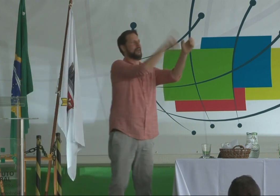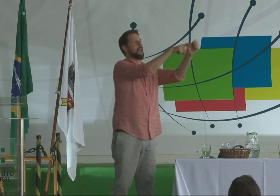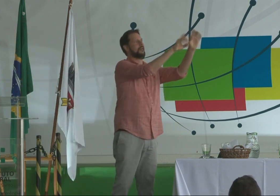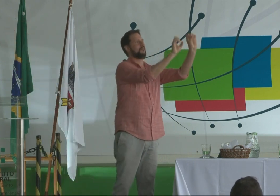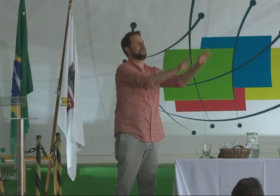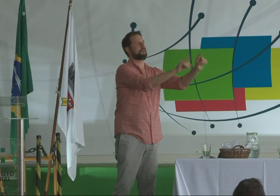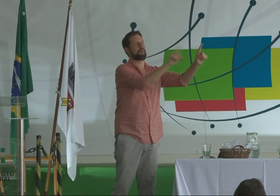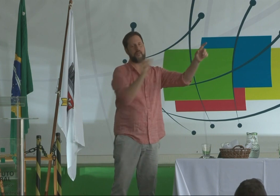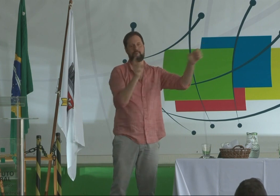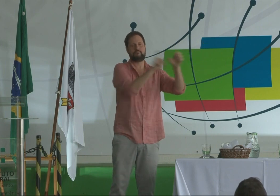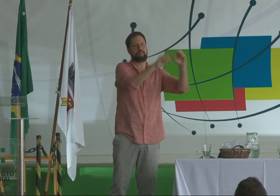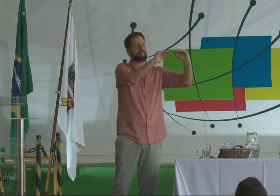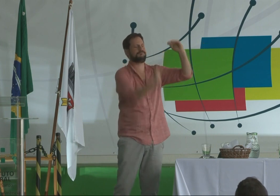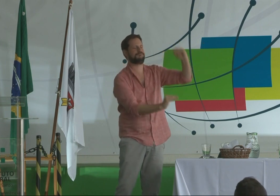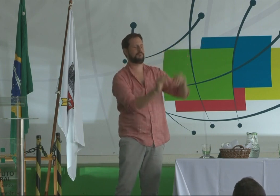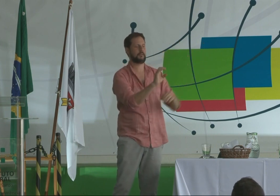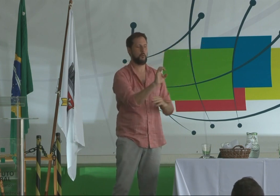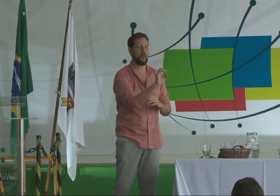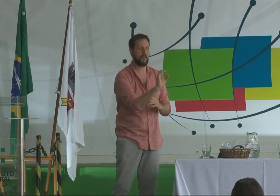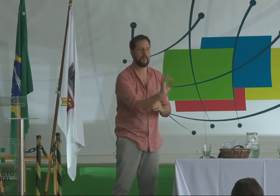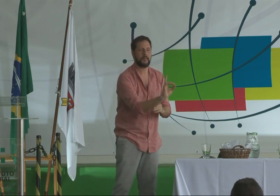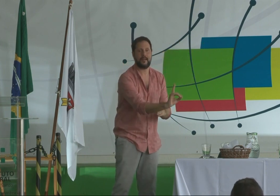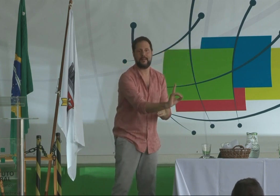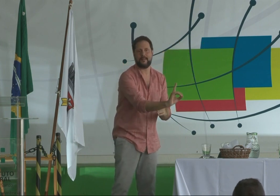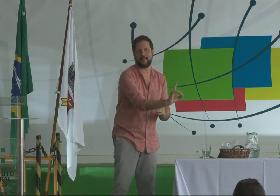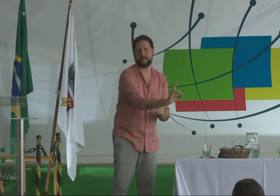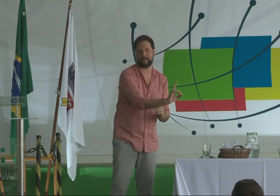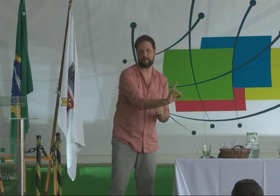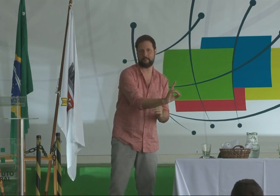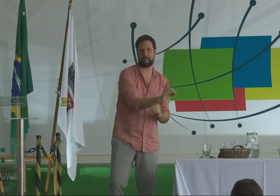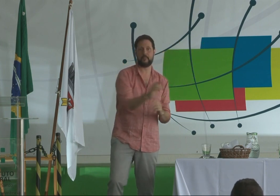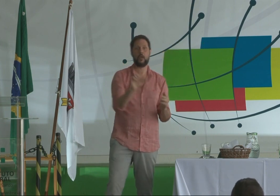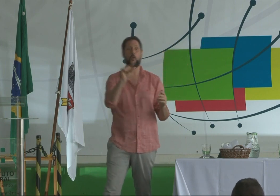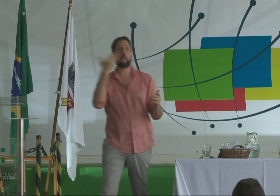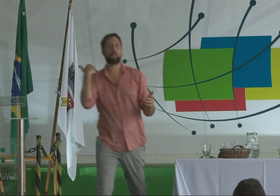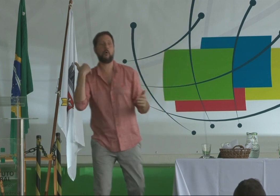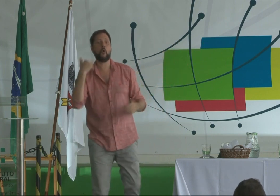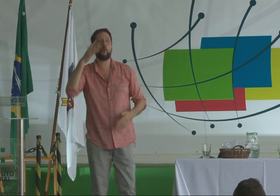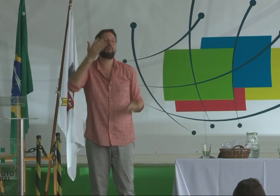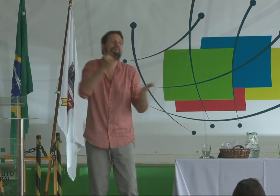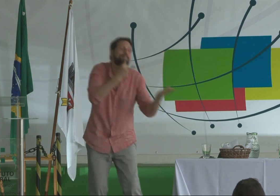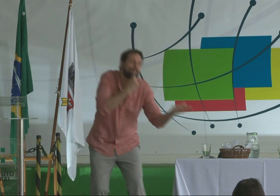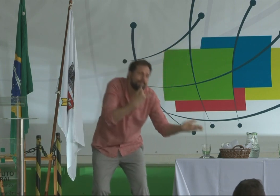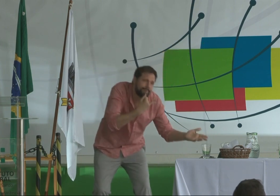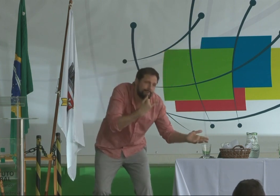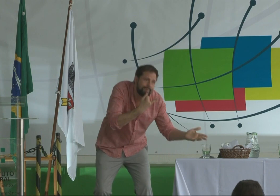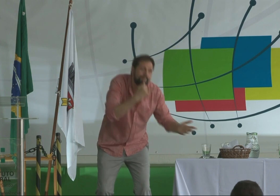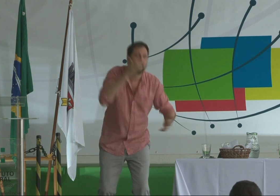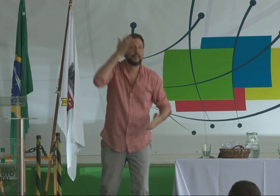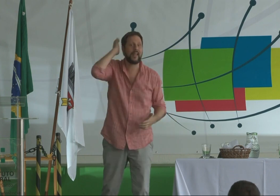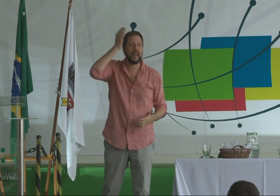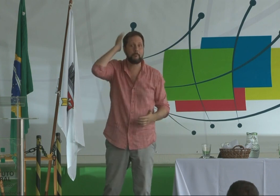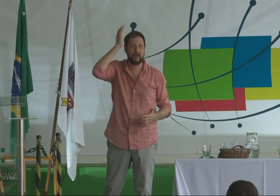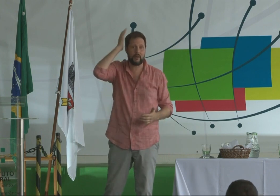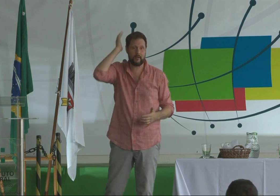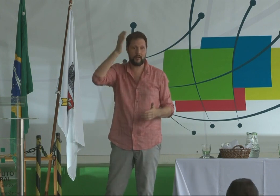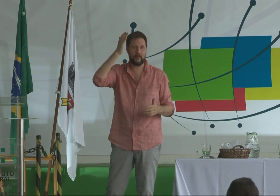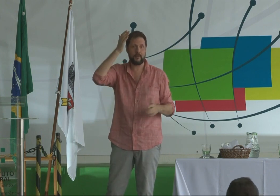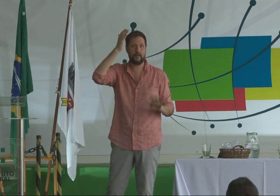Ah, não, é uma língua para deficiente. Então, é a questão do status. E isso diminui. Infelizmente, né, gente, esse